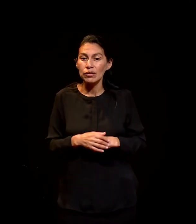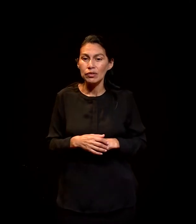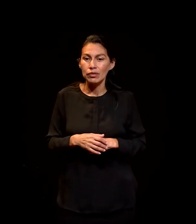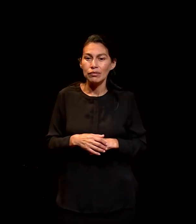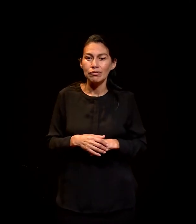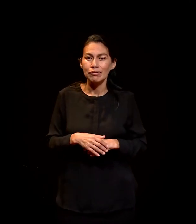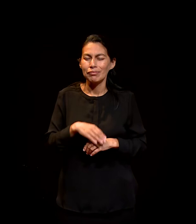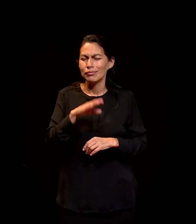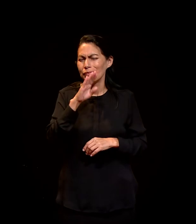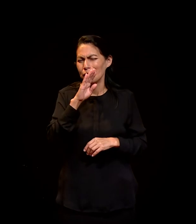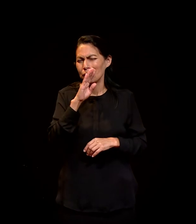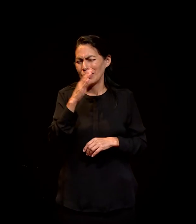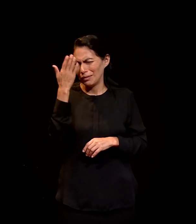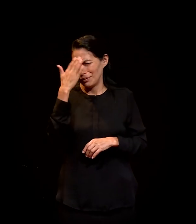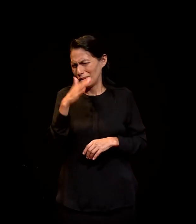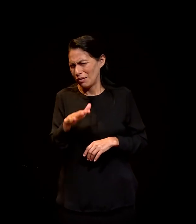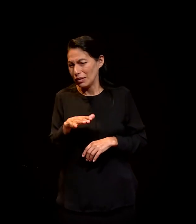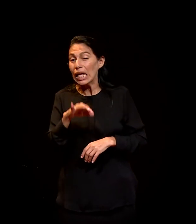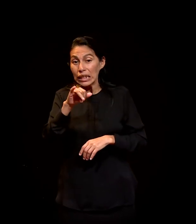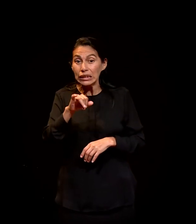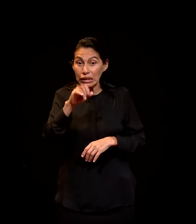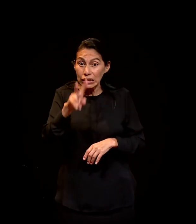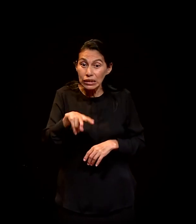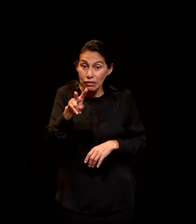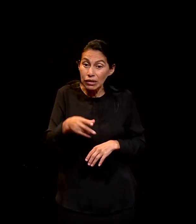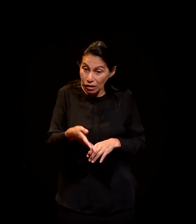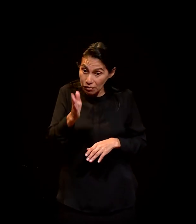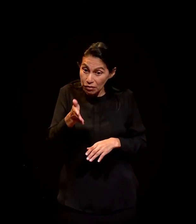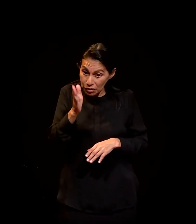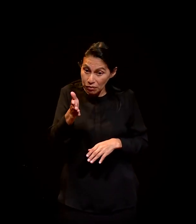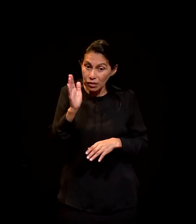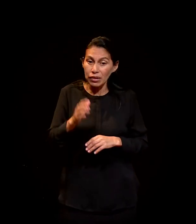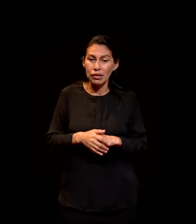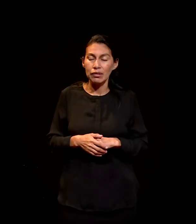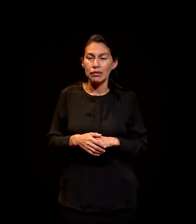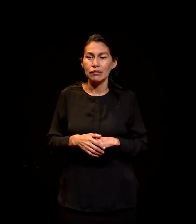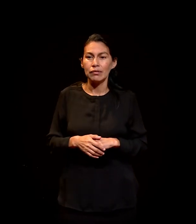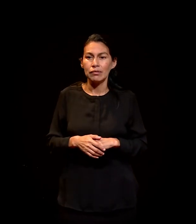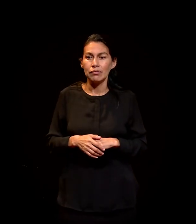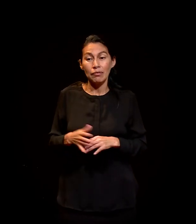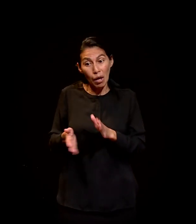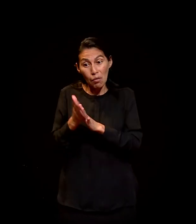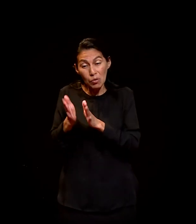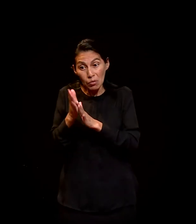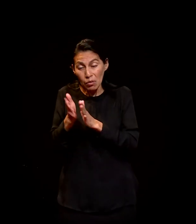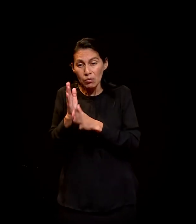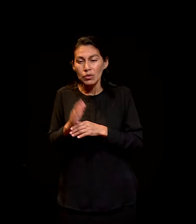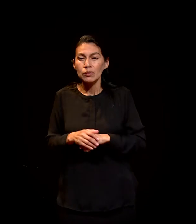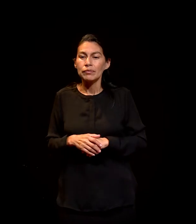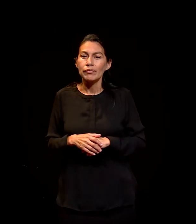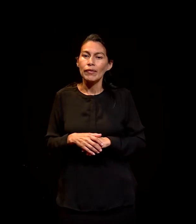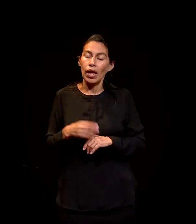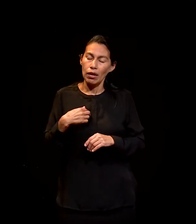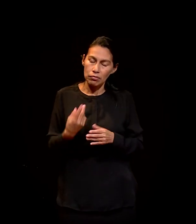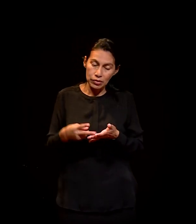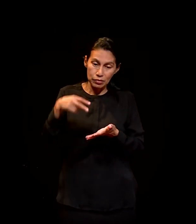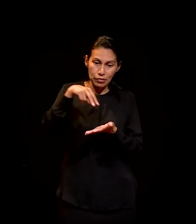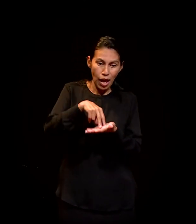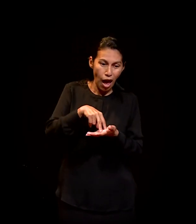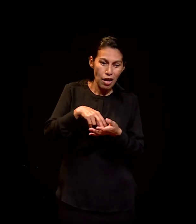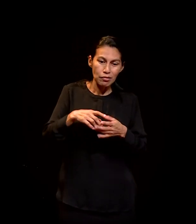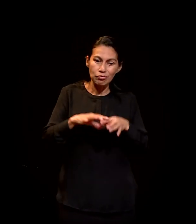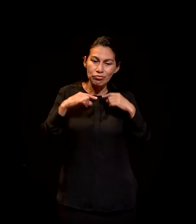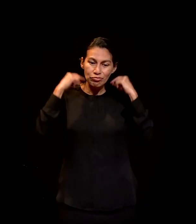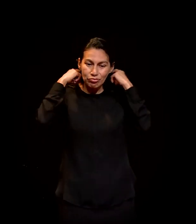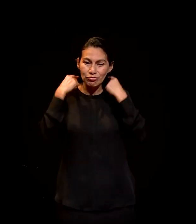perros más como si estar busco relevantes y vamos pues ahí me levanto agarramos las